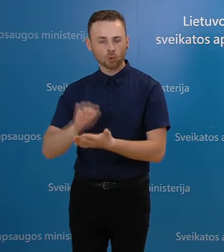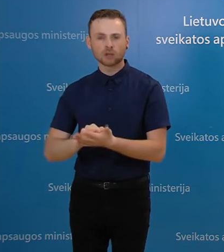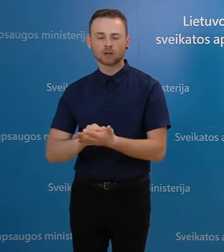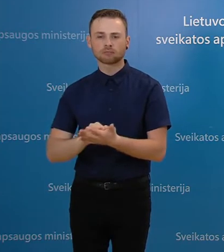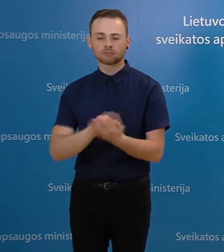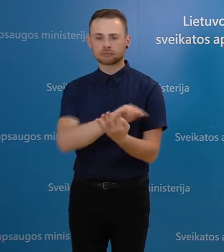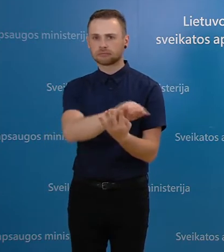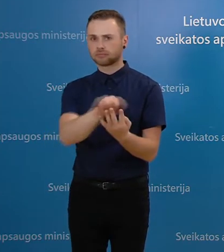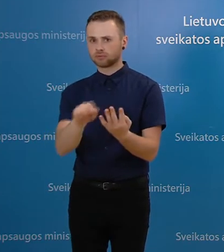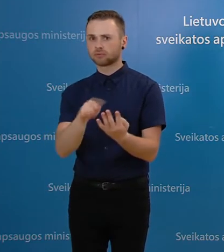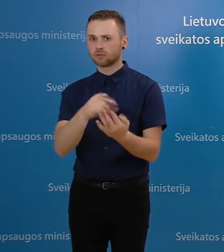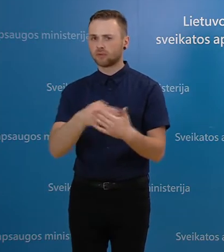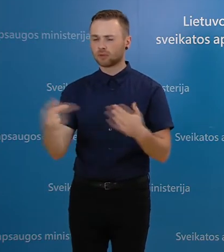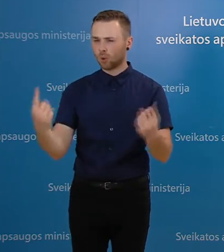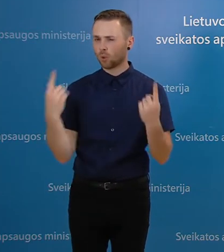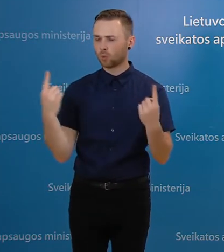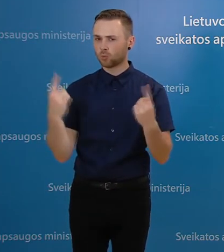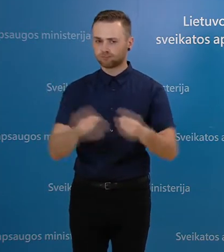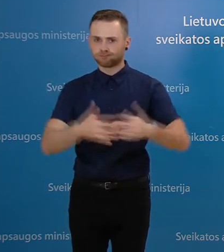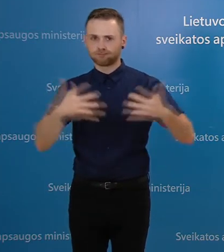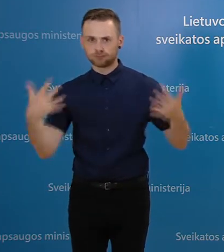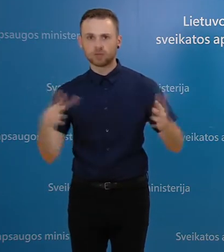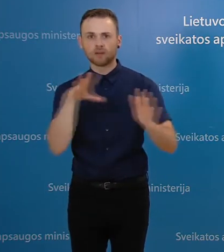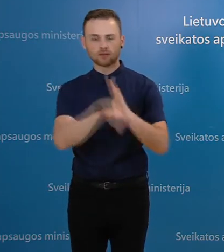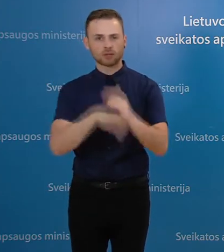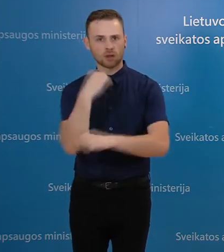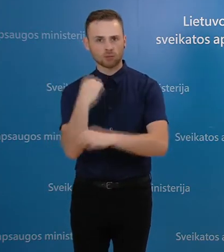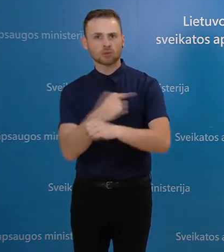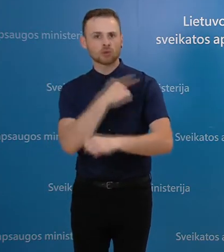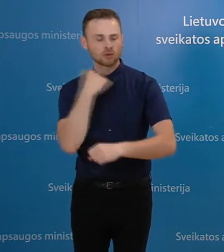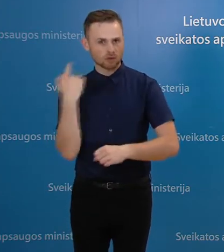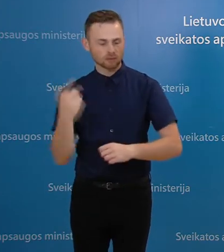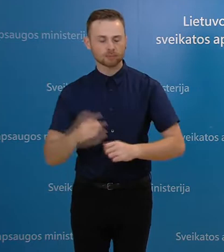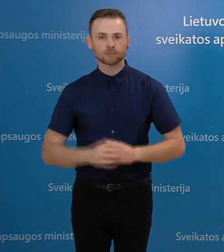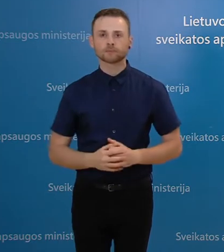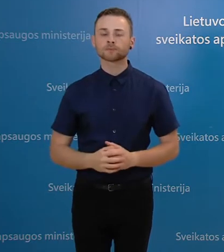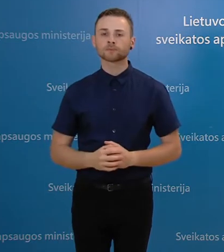didelės įmonės, kuriuose yra daug darbuotojų. Taip pat norėčiau